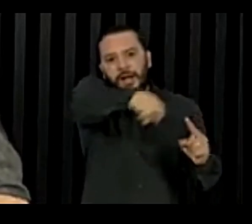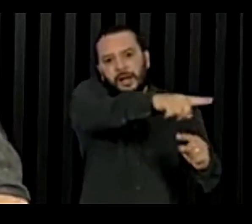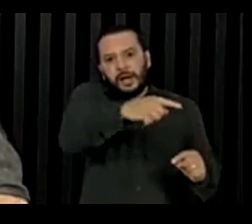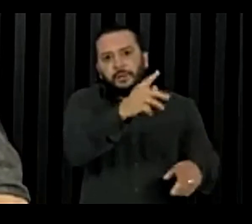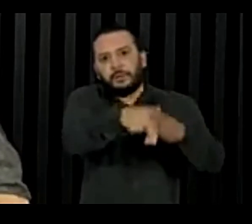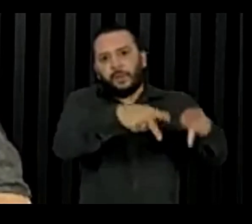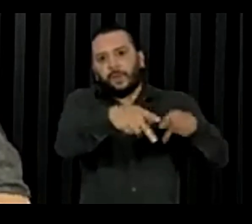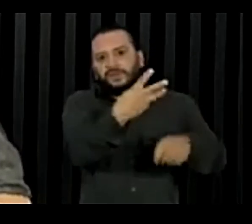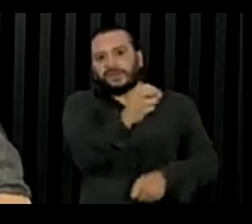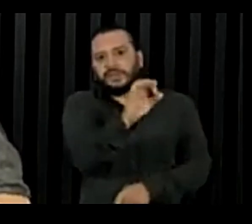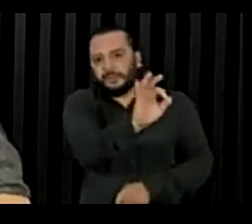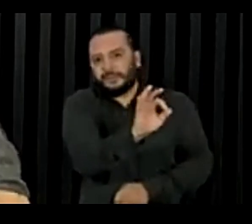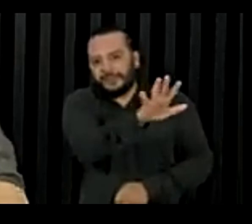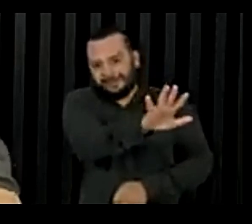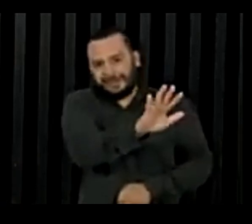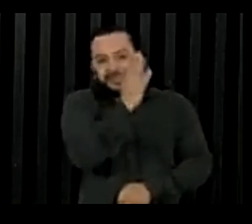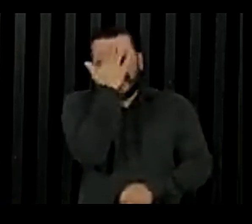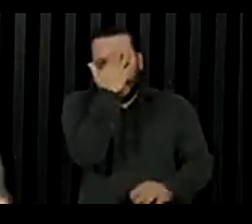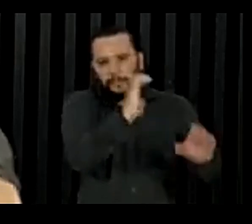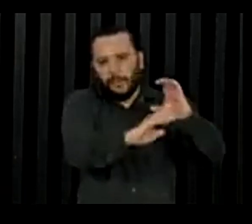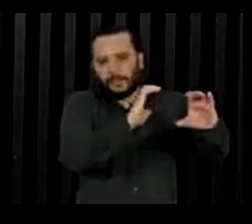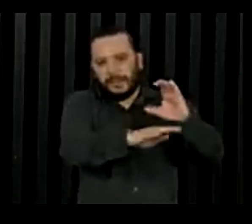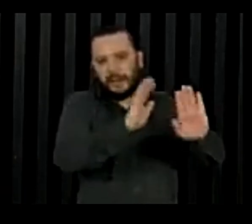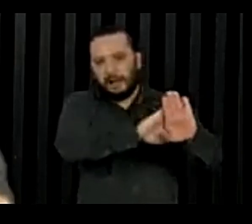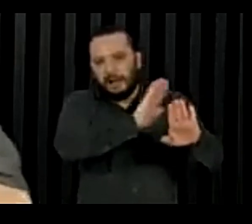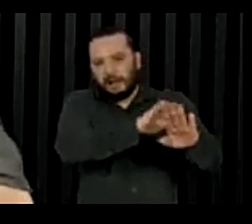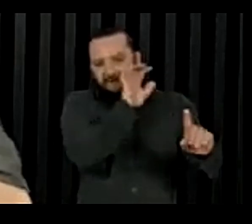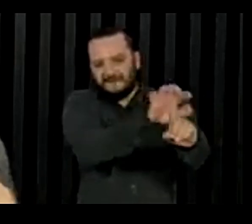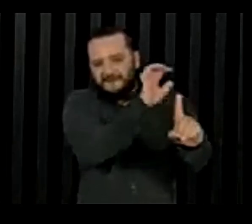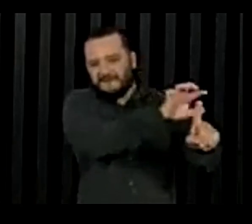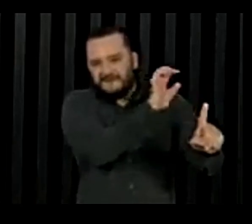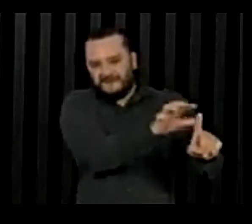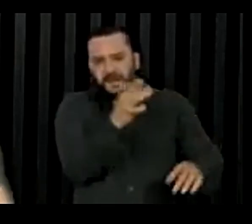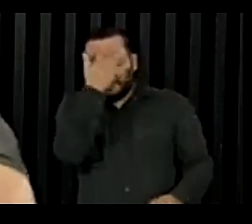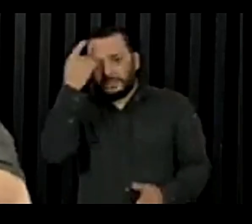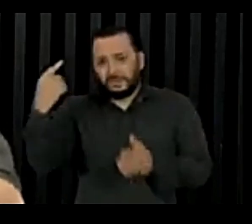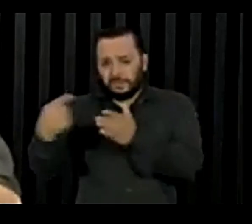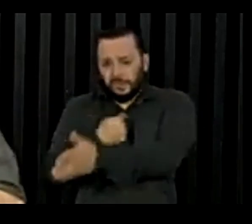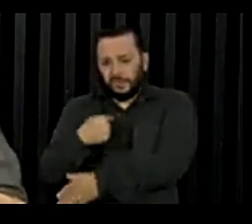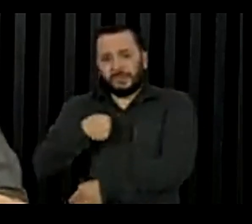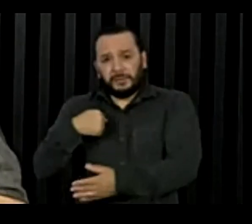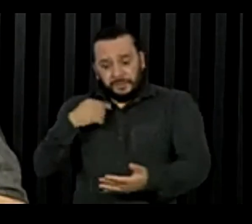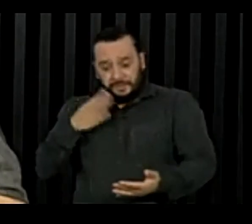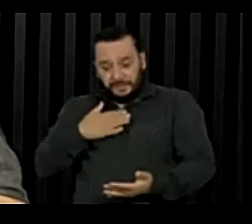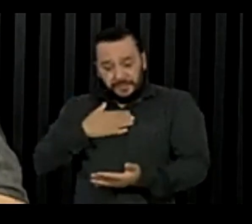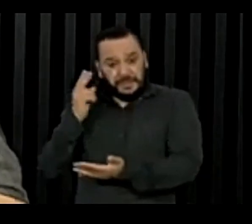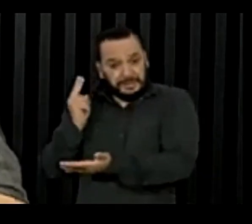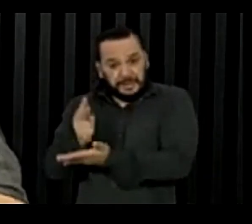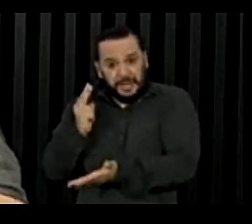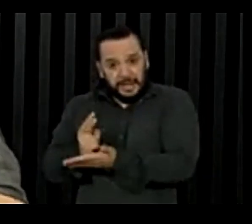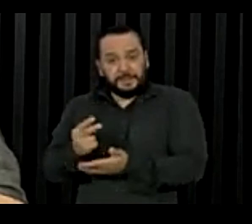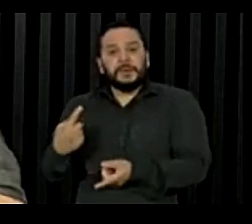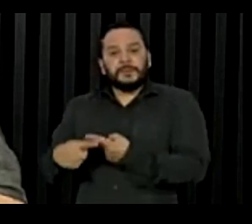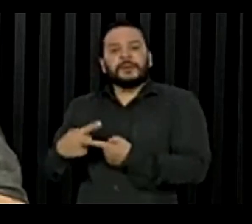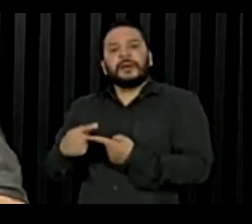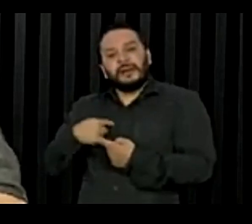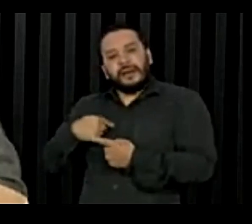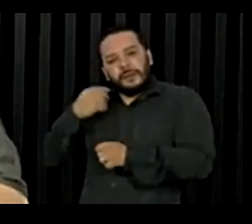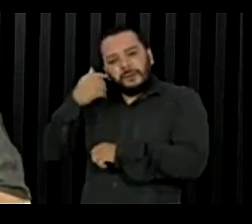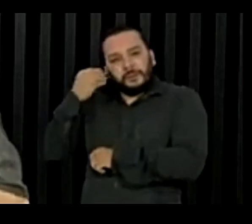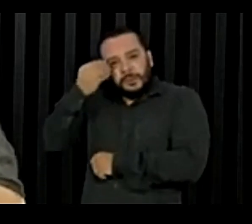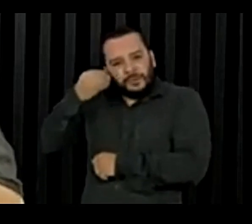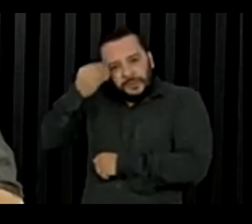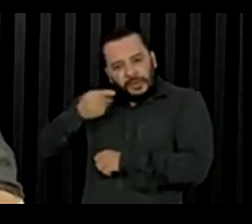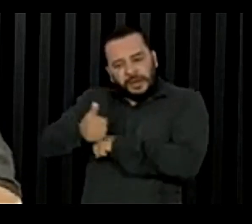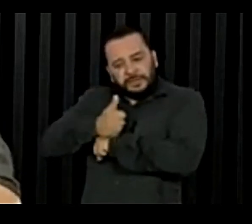de pessoas me perguntando nos bastidores, justamente por eu viver de comunicação e praticá-la diariamente nos últimos 10 anos, é